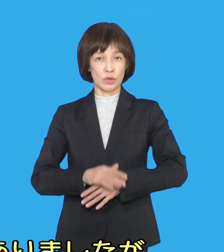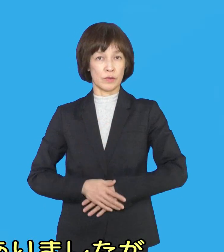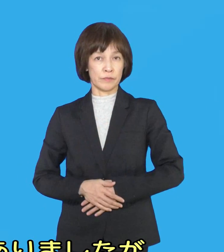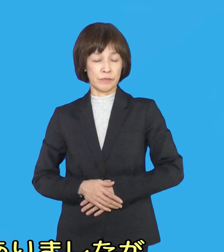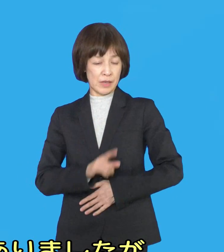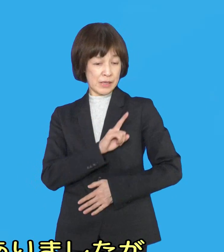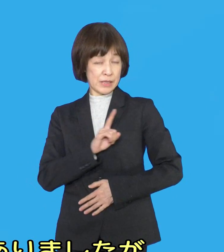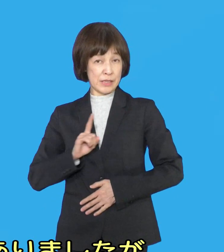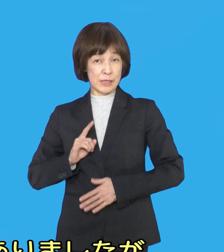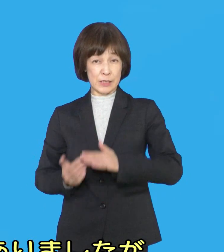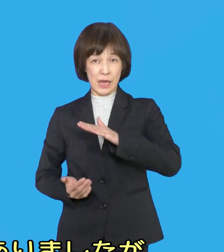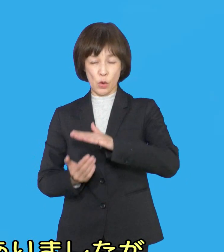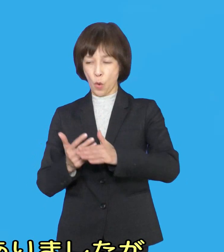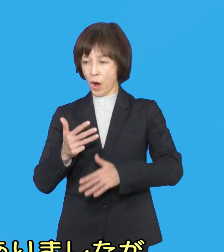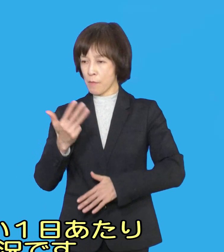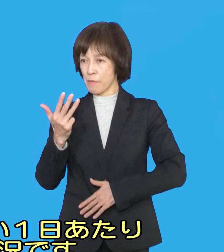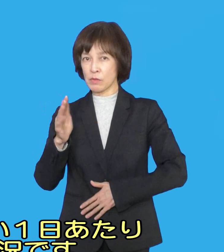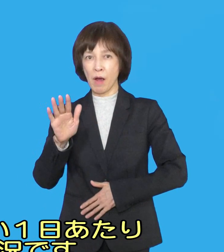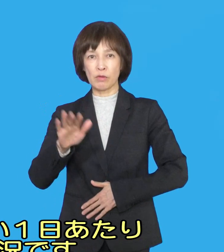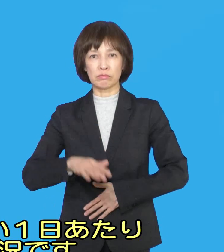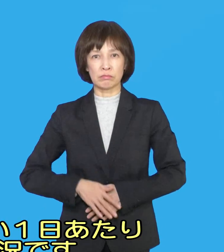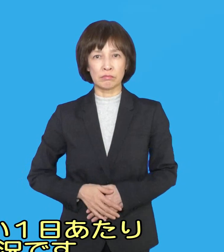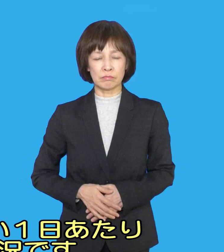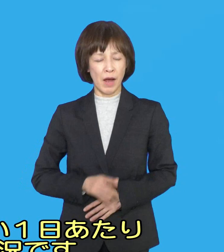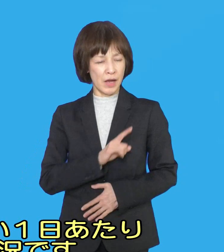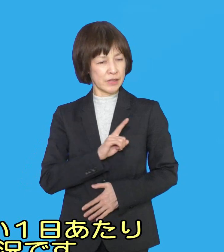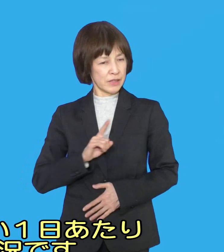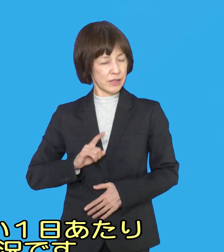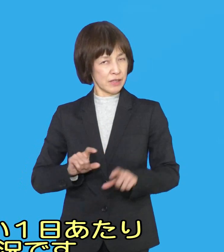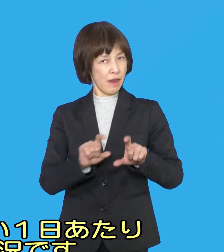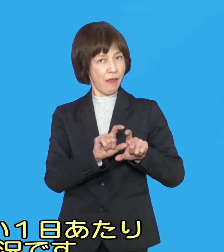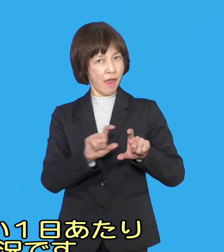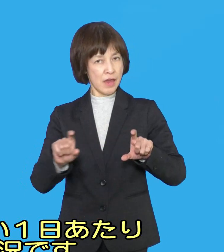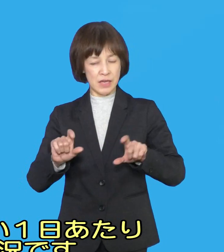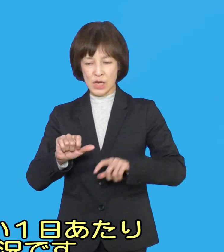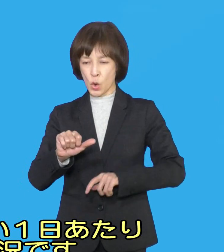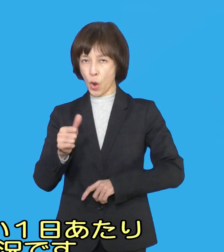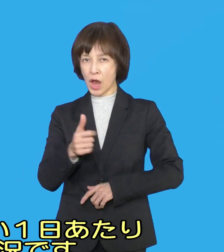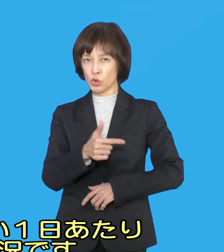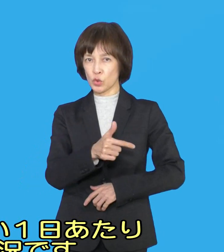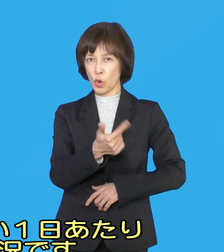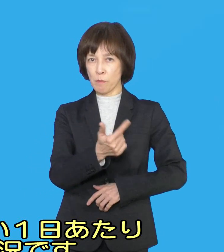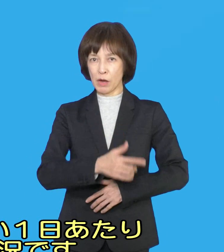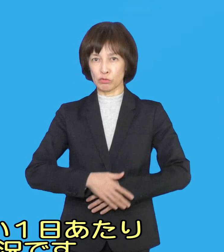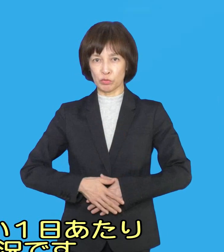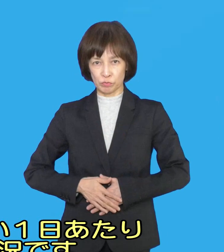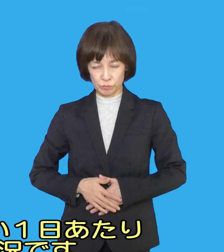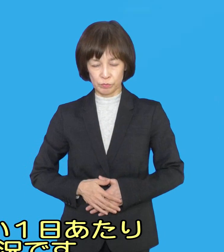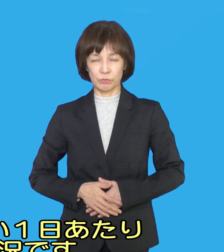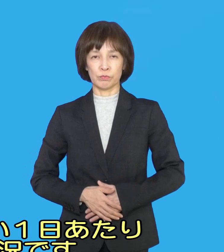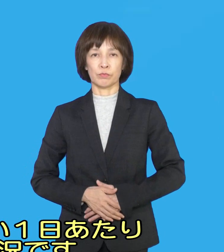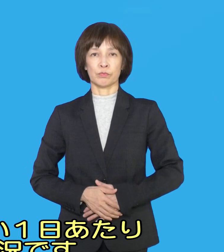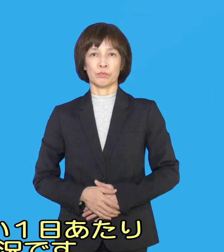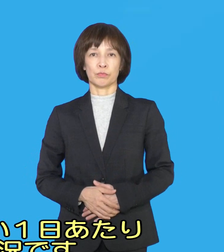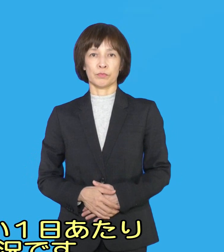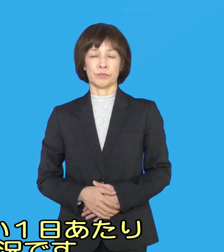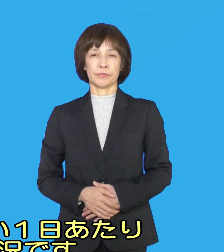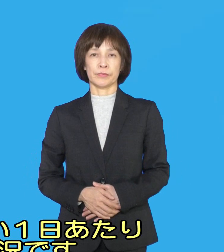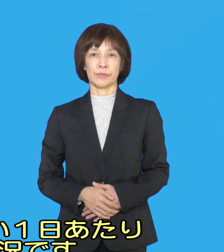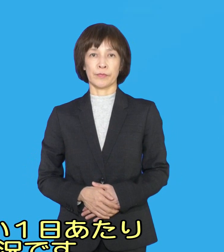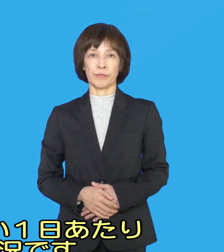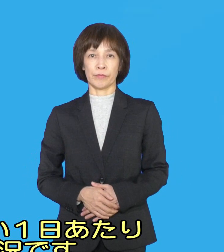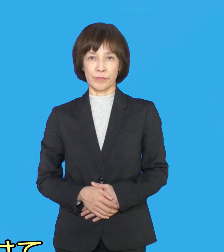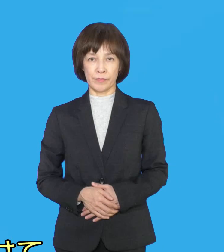日800件という日もありましたが、5、600件をだいたい1日あたりこなしているという状況です